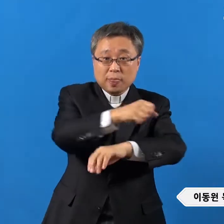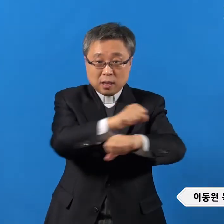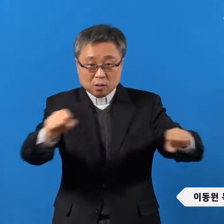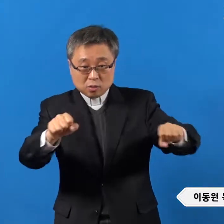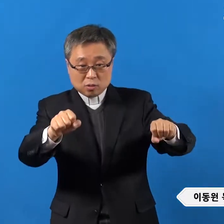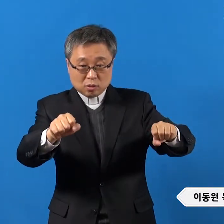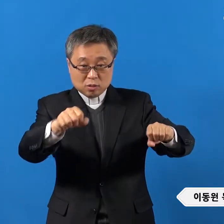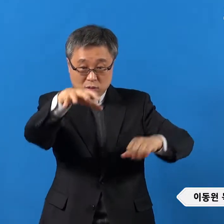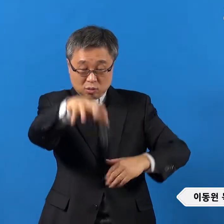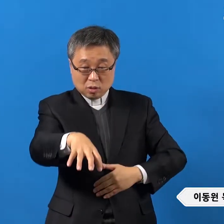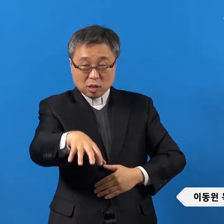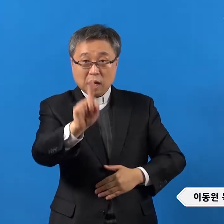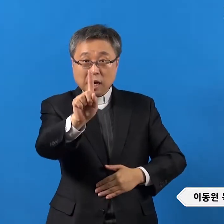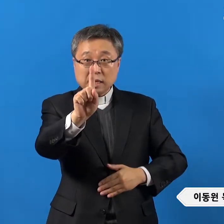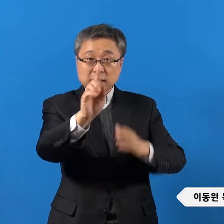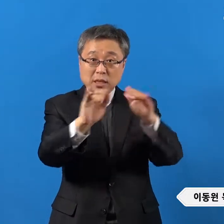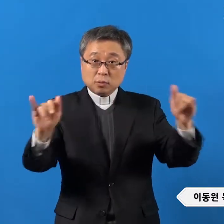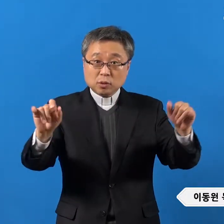한복판에 별난 사람 하나가 서 있었어요.